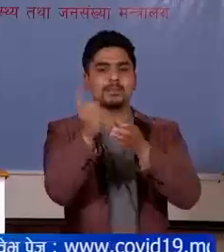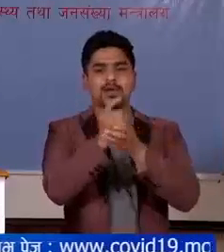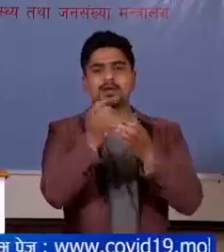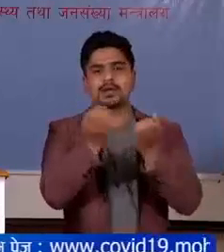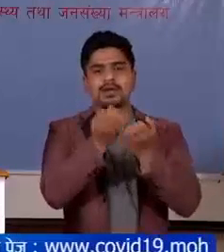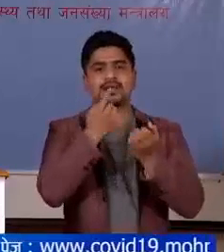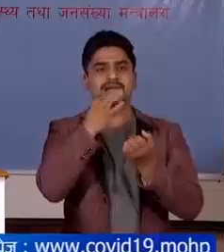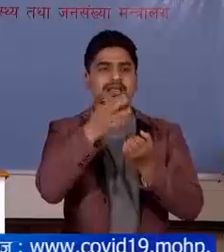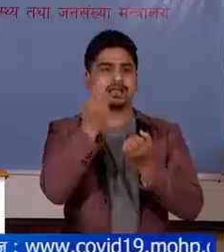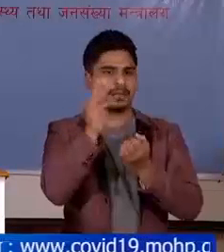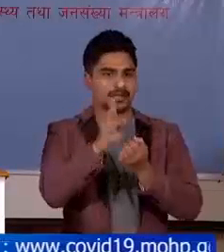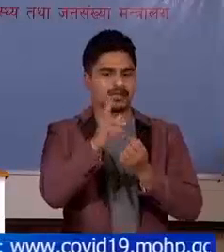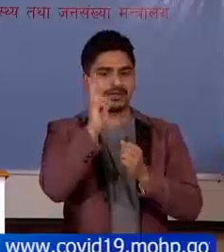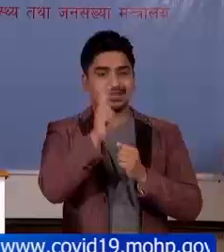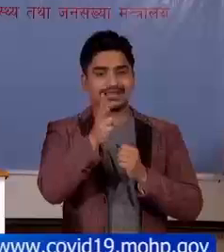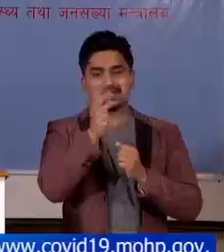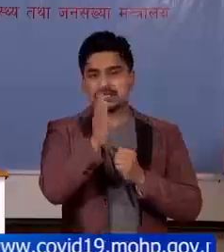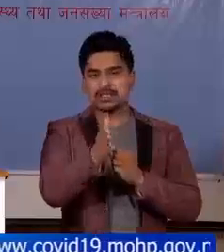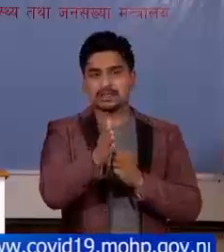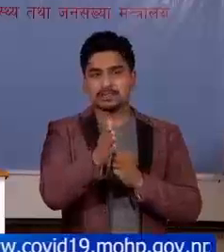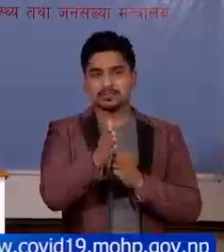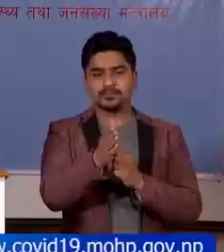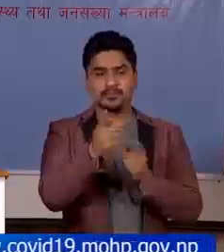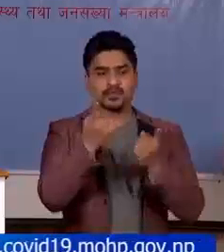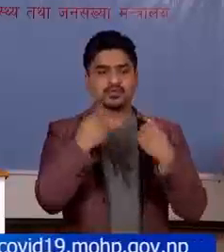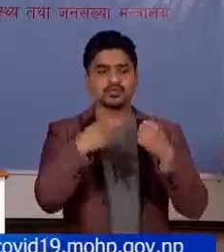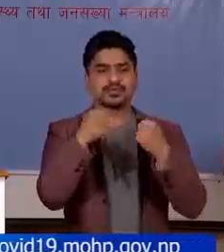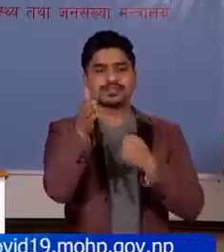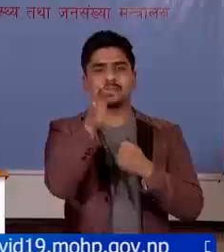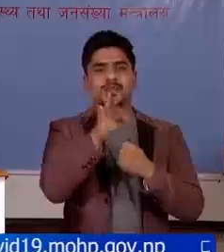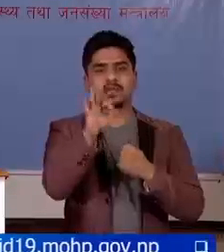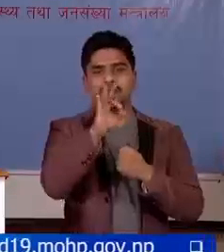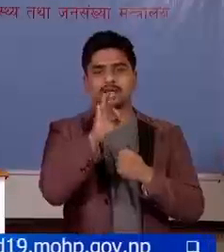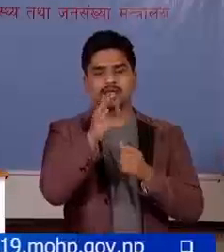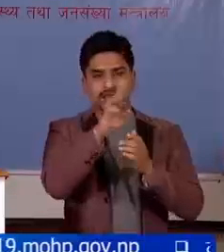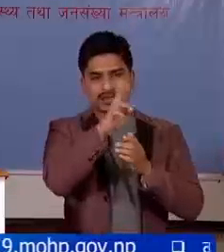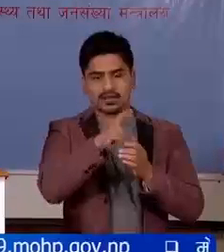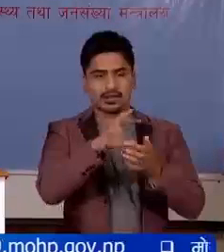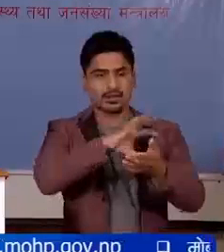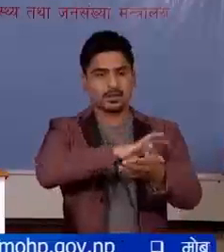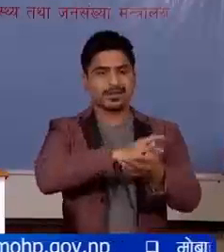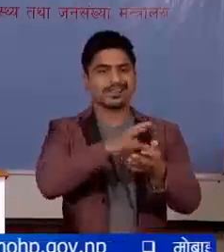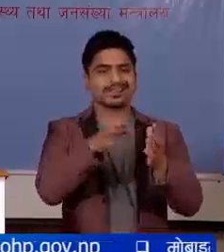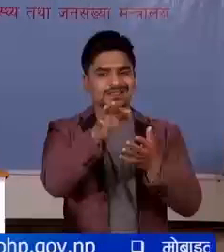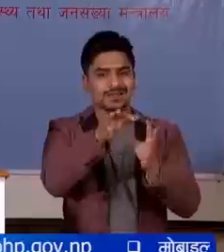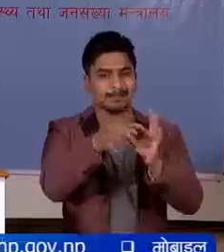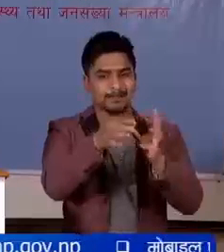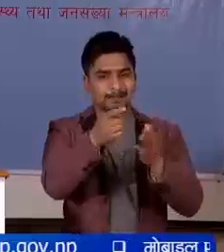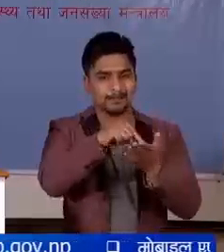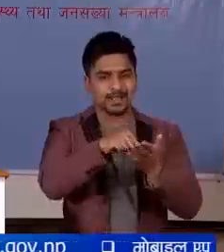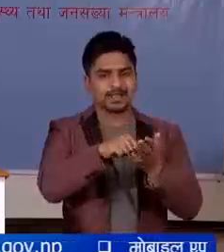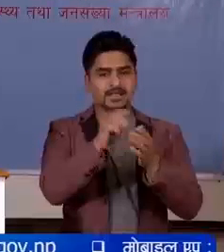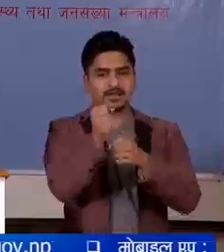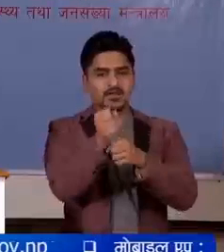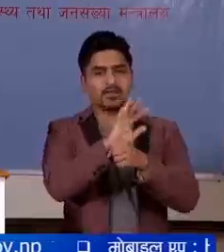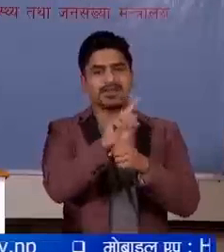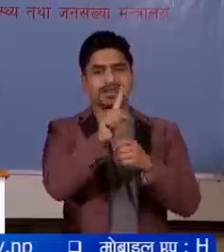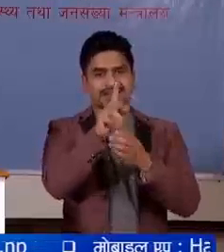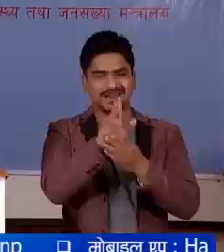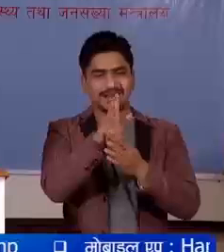निर्णाय भयकोश जले गर्दाखेरी स्वास्ते तथा जनसंखे मंत्रा आलाये र प्रदेश बीच यो COVID-19 को